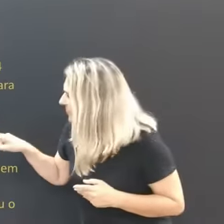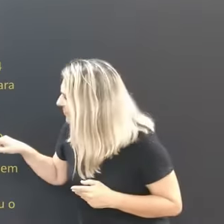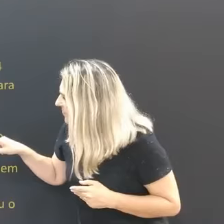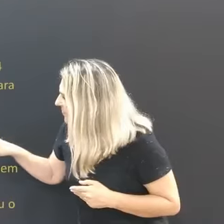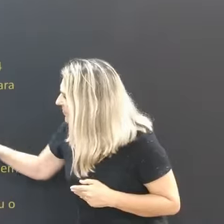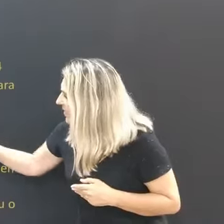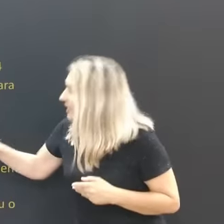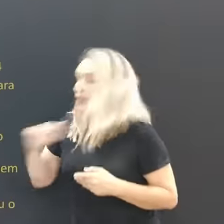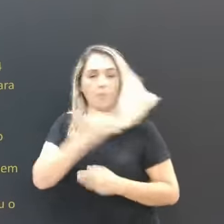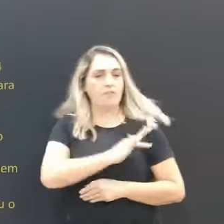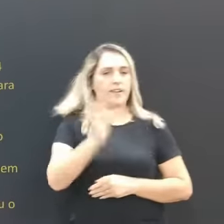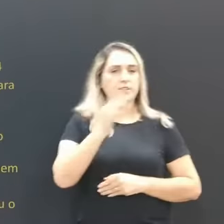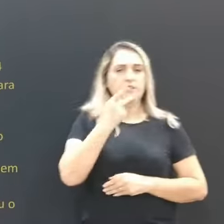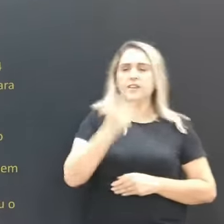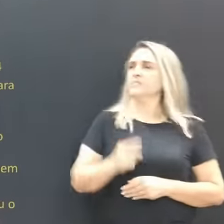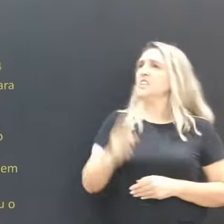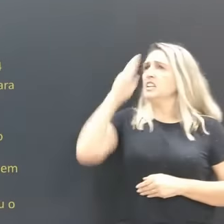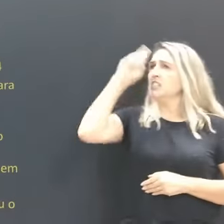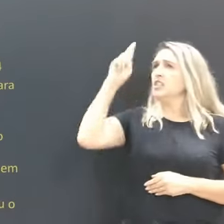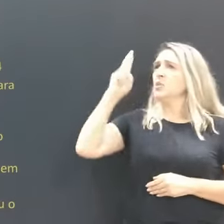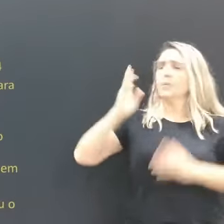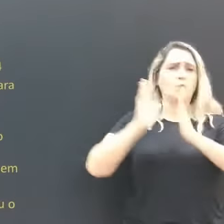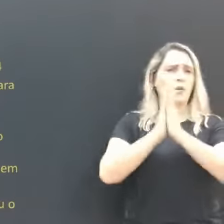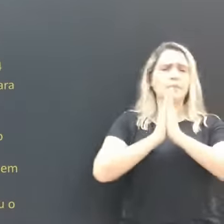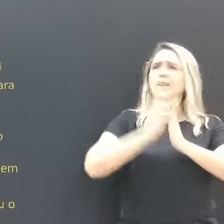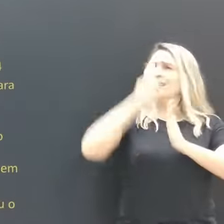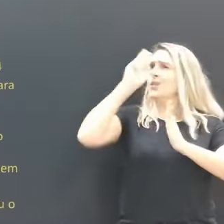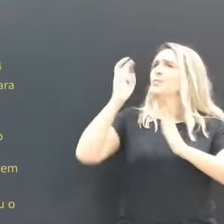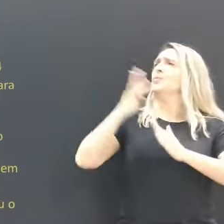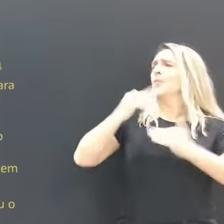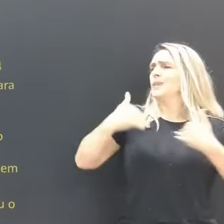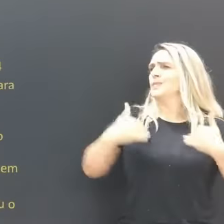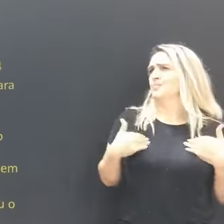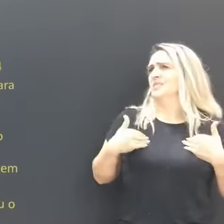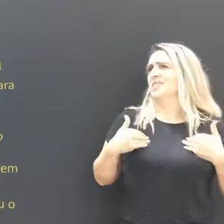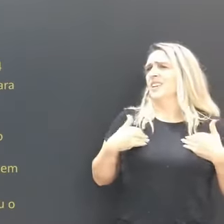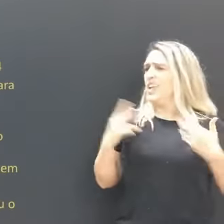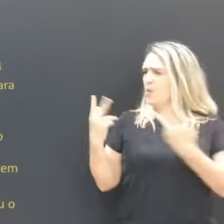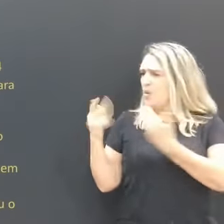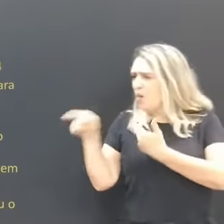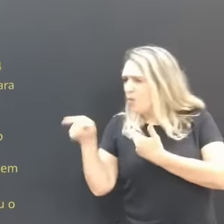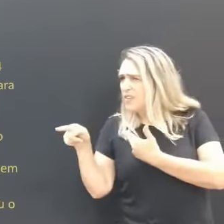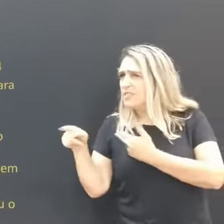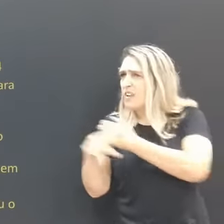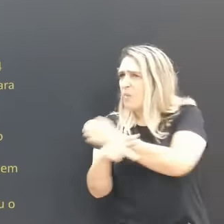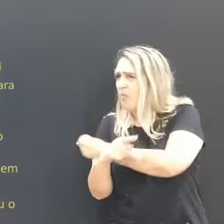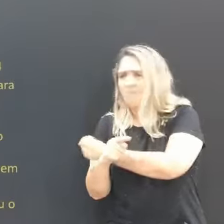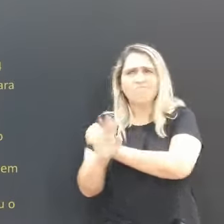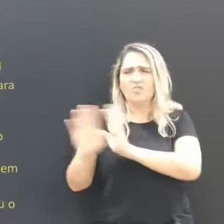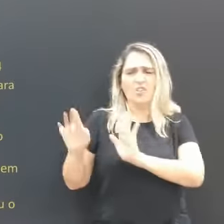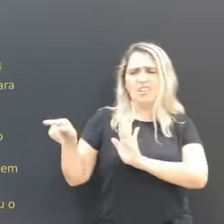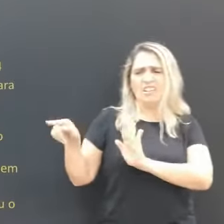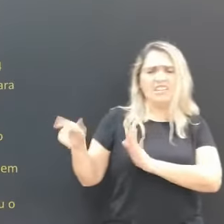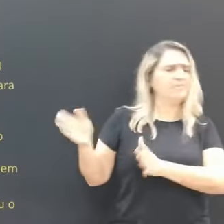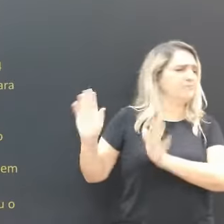homens, roubadores, injustos e adúlteros, e nem ainda como esse publicano. Jejuo 2 vezes